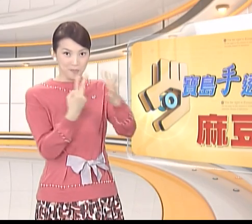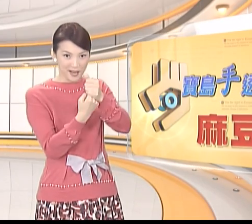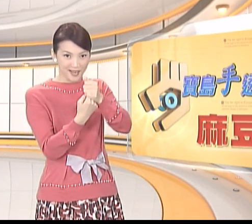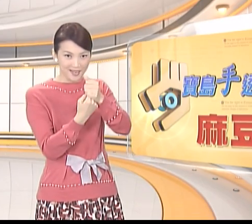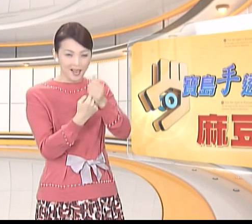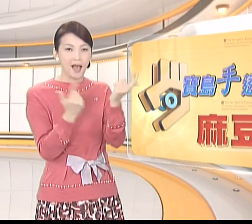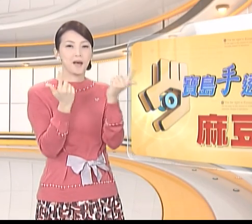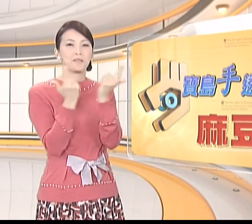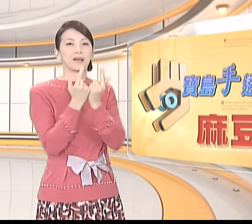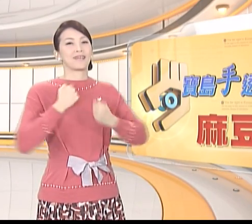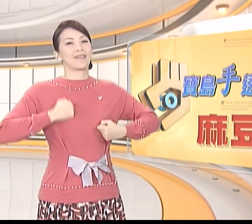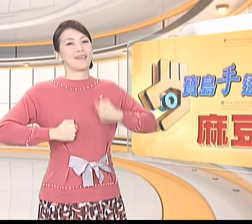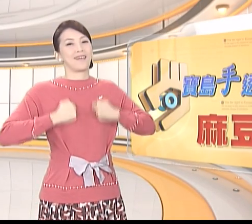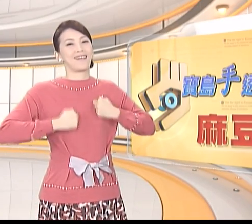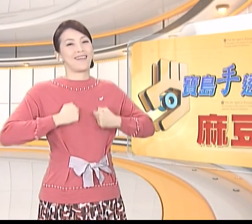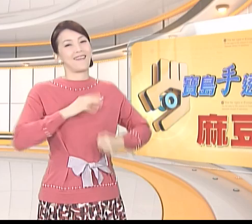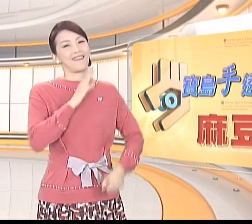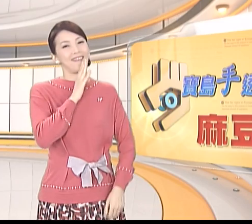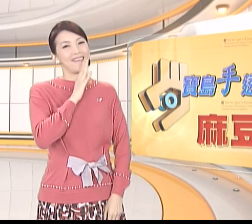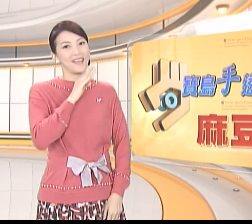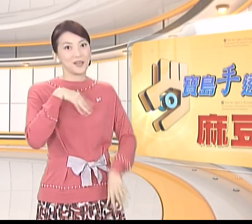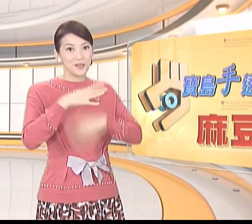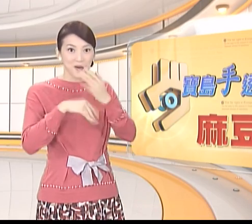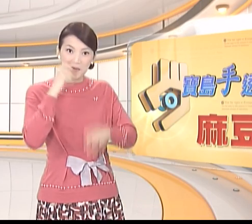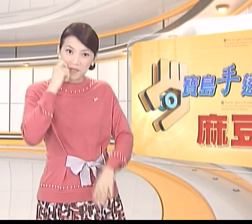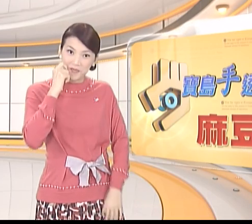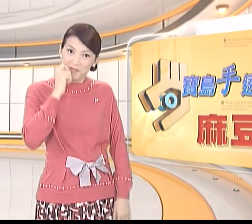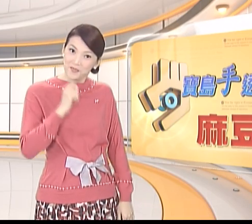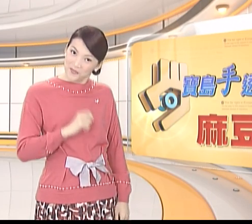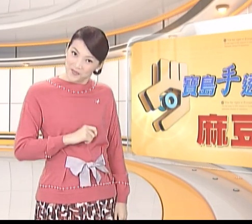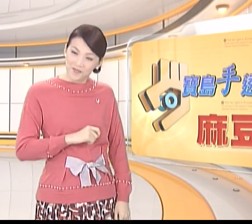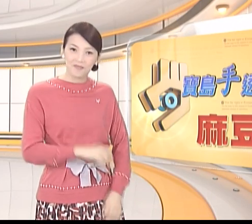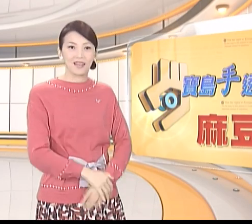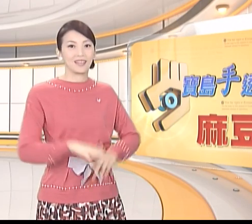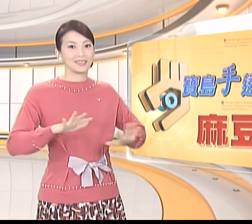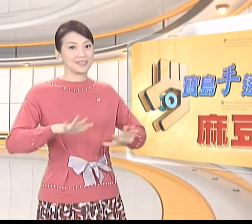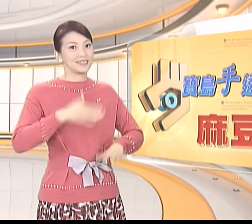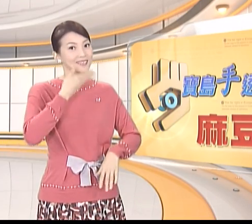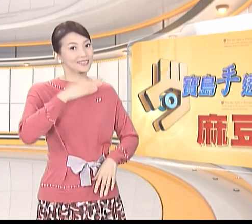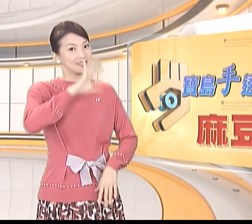泉泡汤，所以是比北加上洗澡就是北投，是不是很有趣呢？